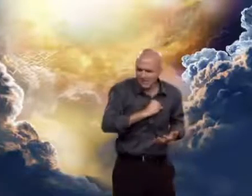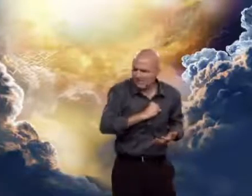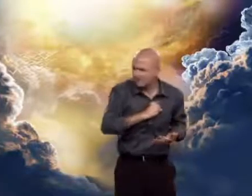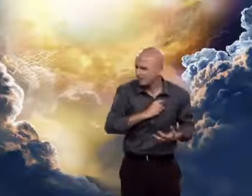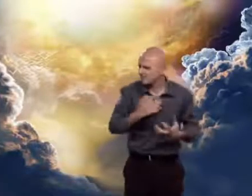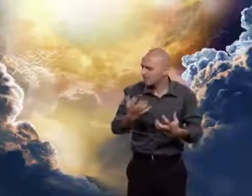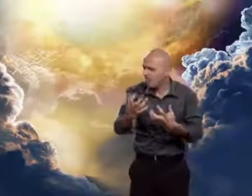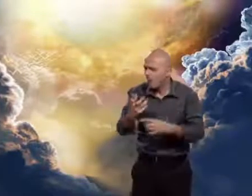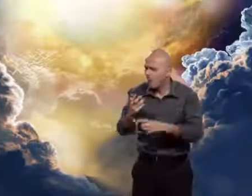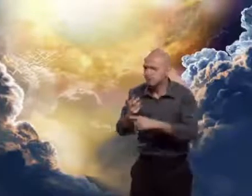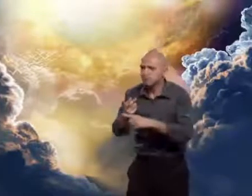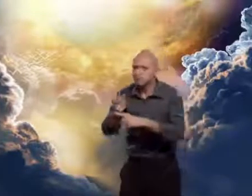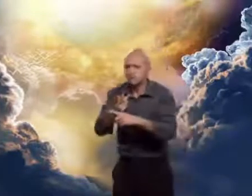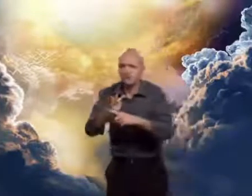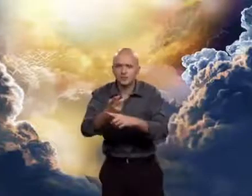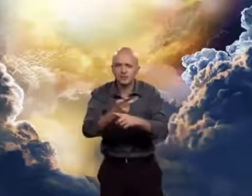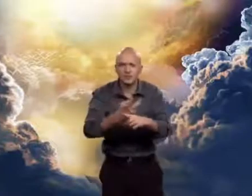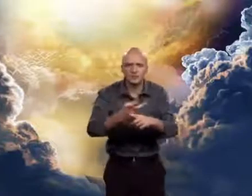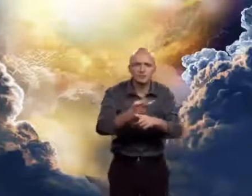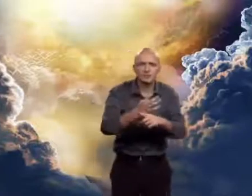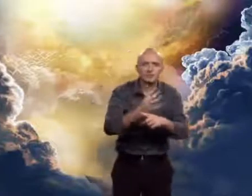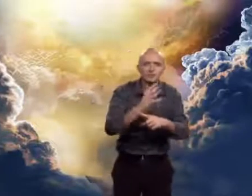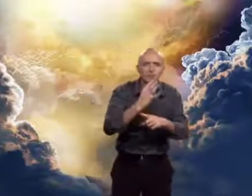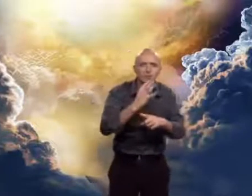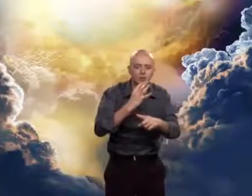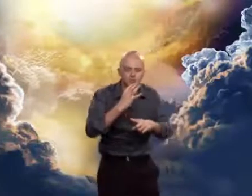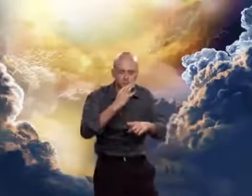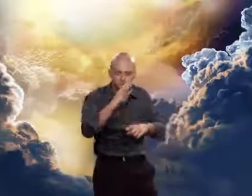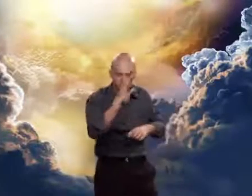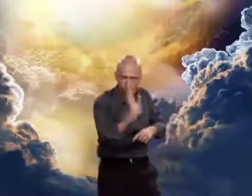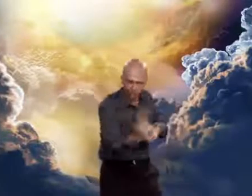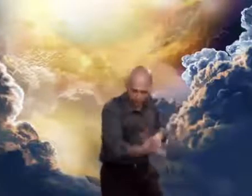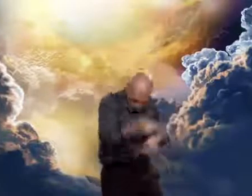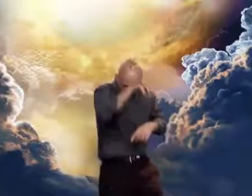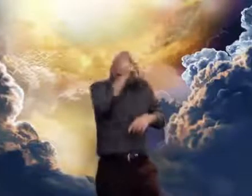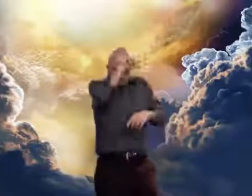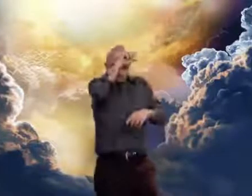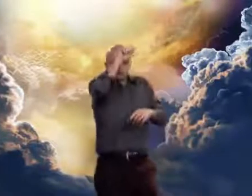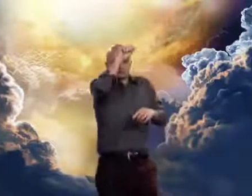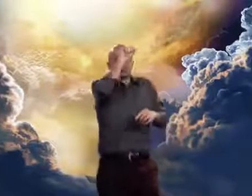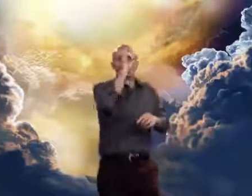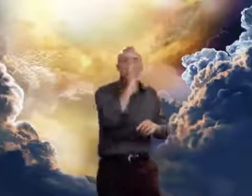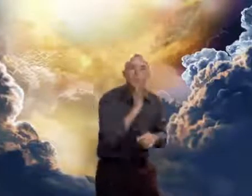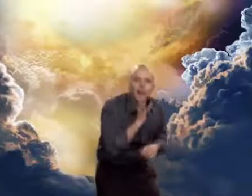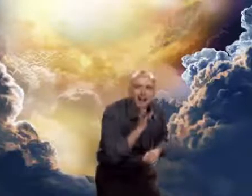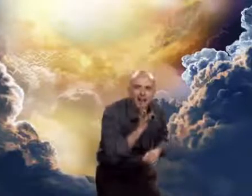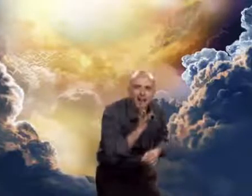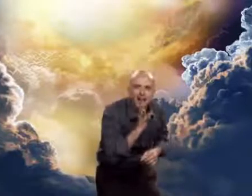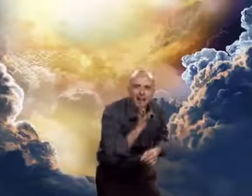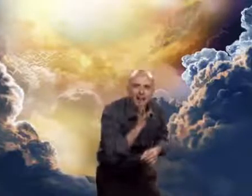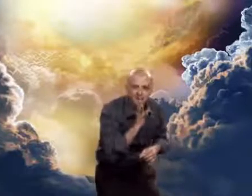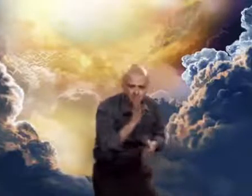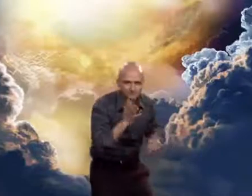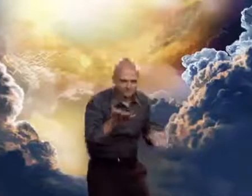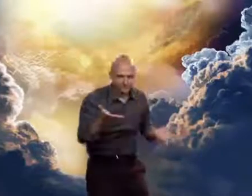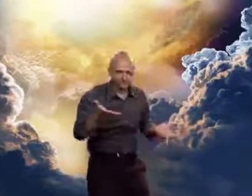céu. E nesse lugar ocupam elevadas posições. Supostos visitantes do mundo dos espíritos às vezes proferem